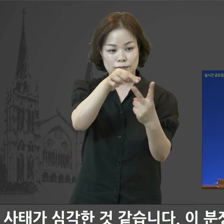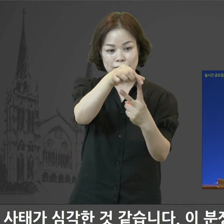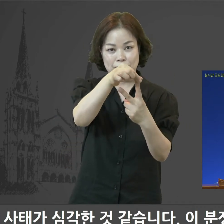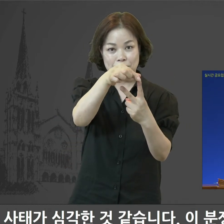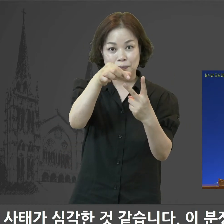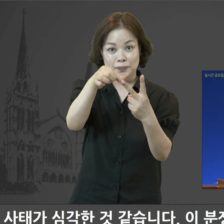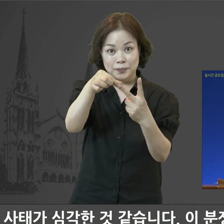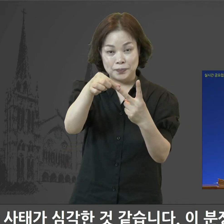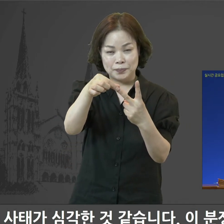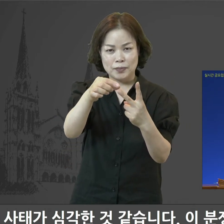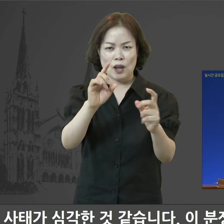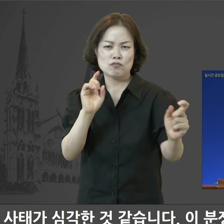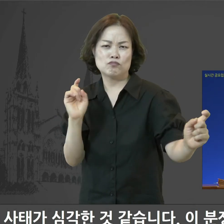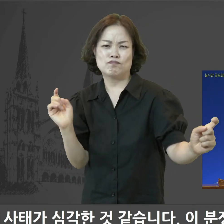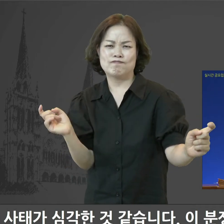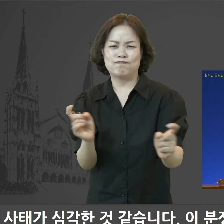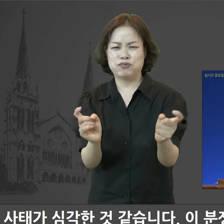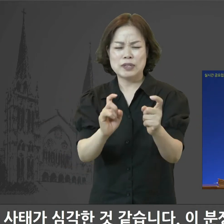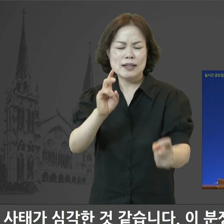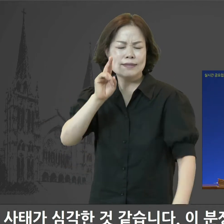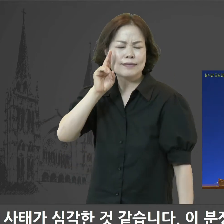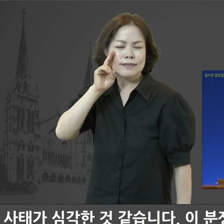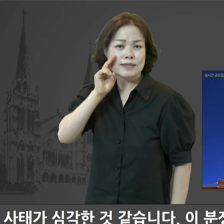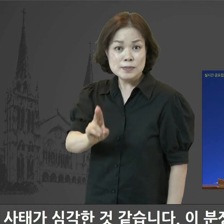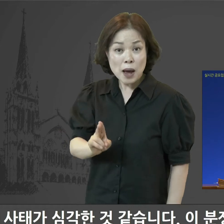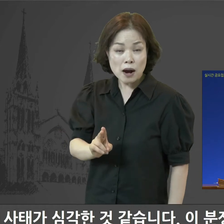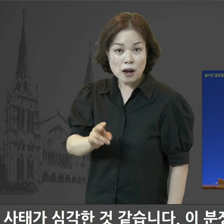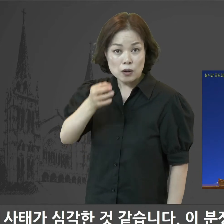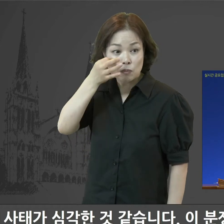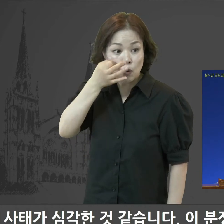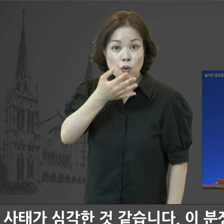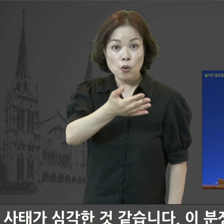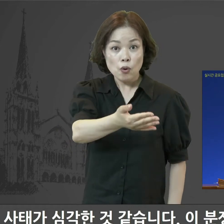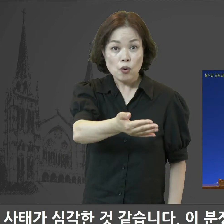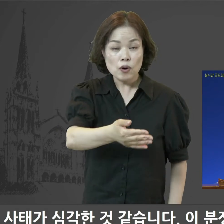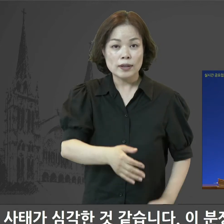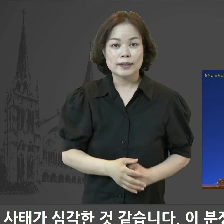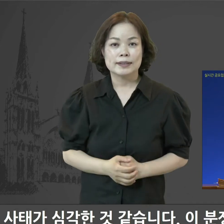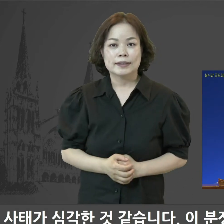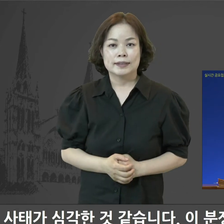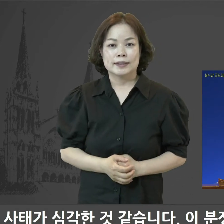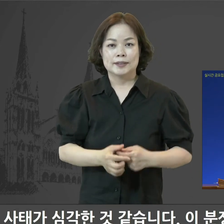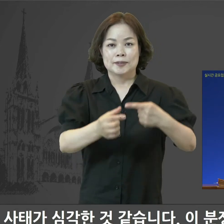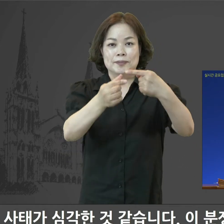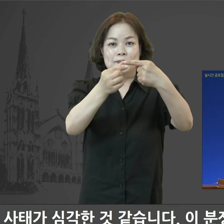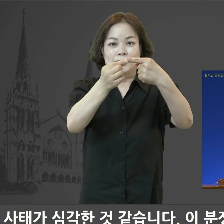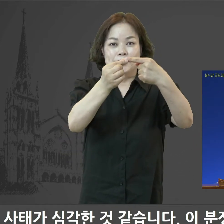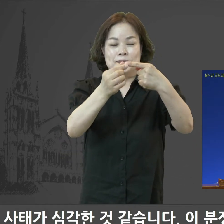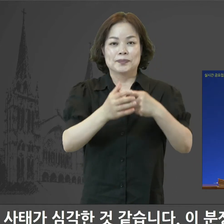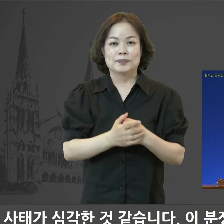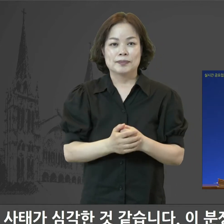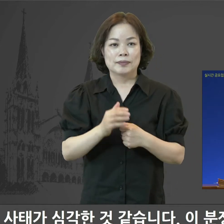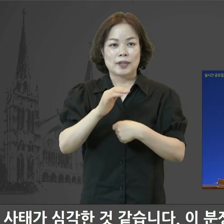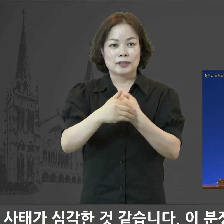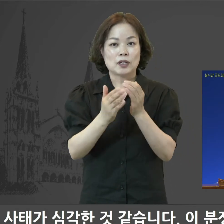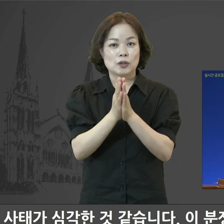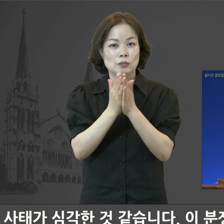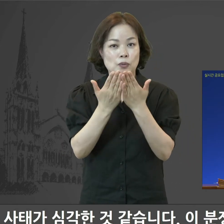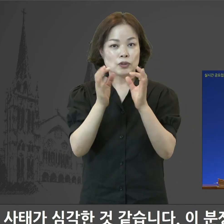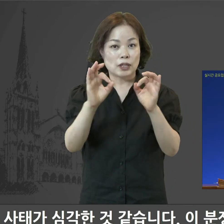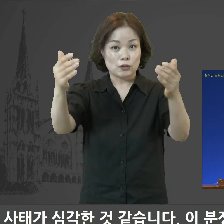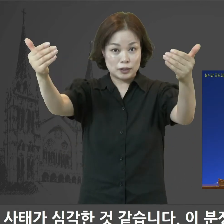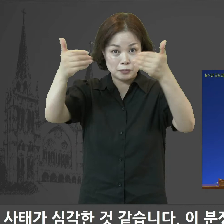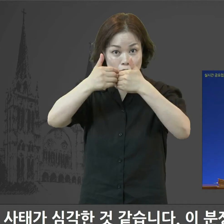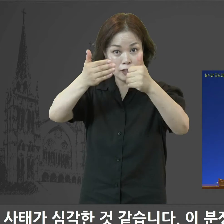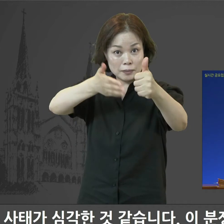짚어보면 이 분쟁이 얼마나 심각한 것인가를 보여주고 있는데, 첫째는 성경 안 펴고 그냥 잘